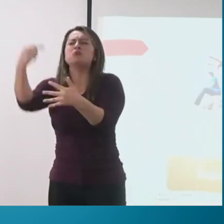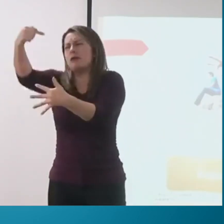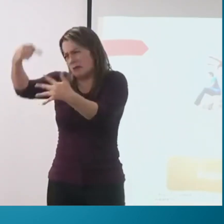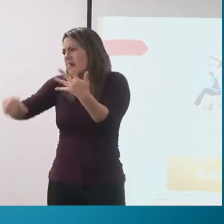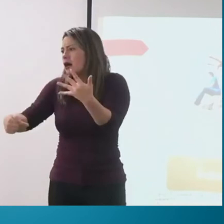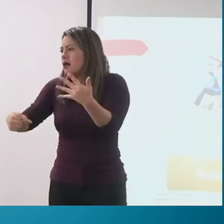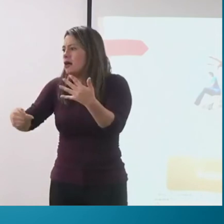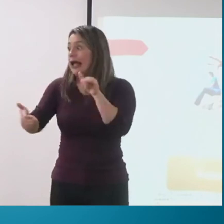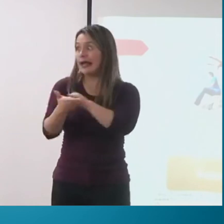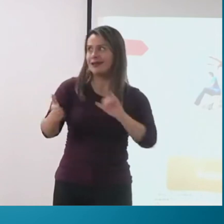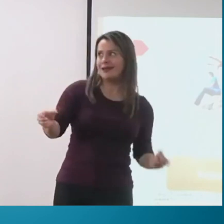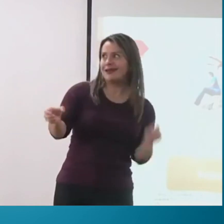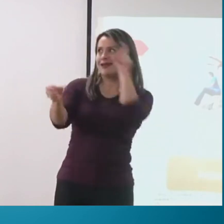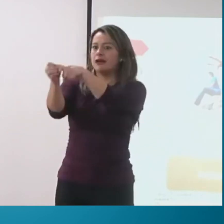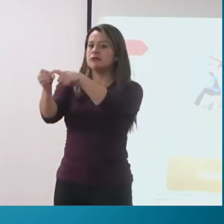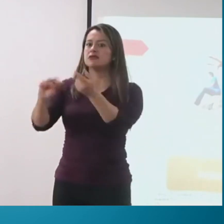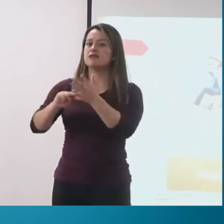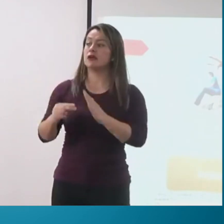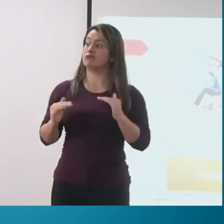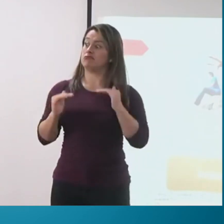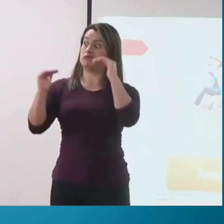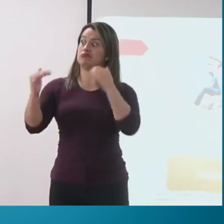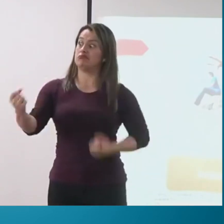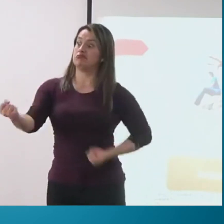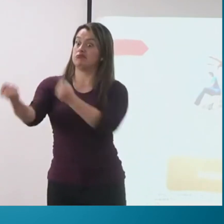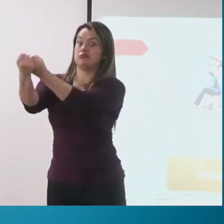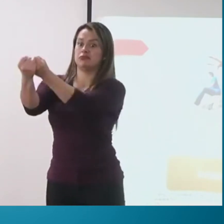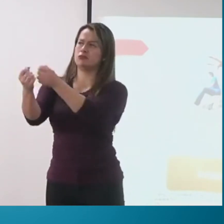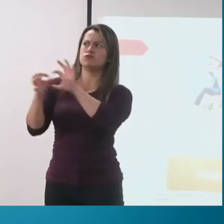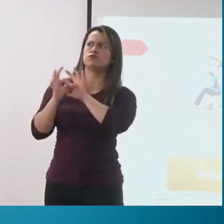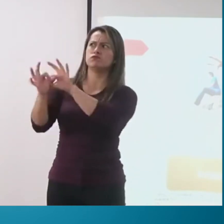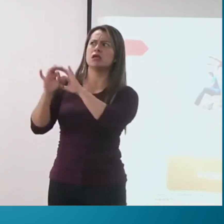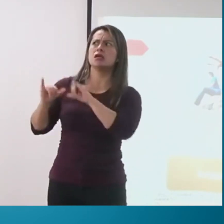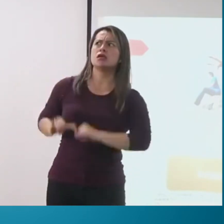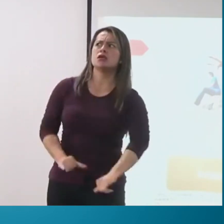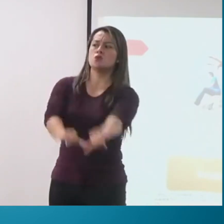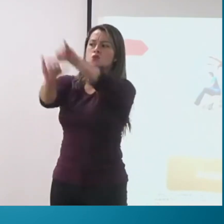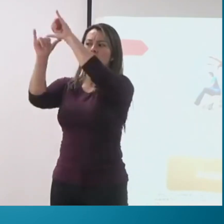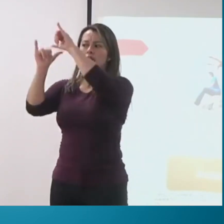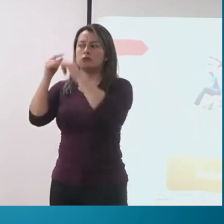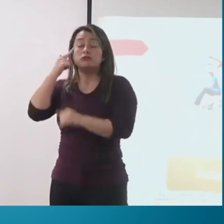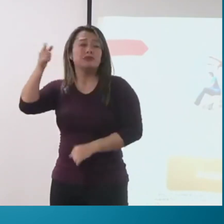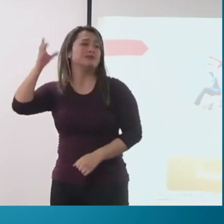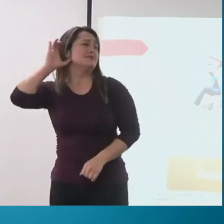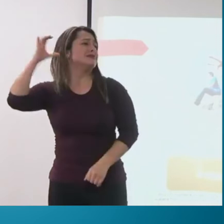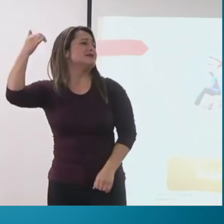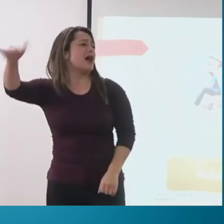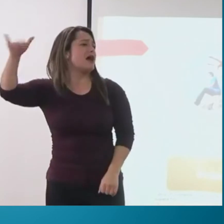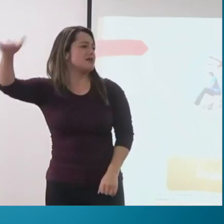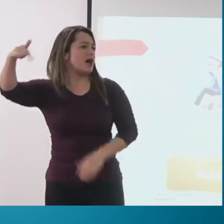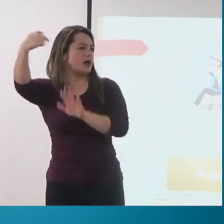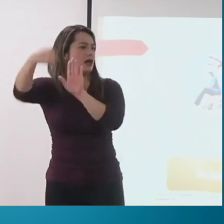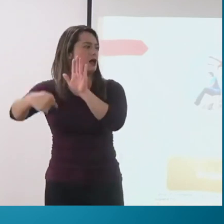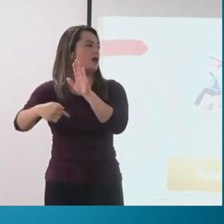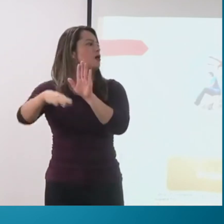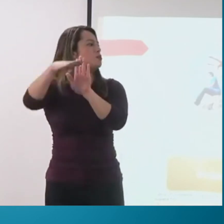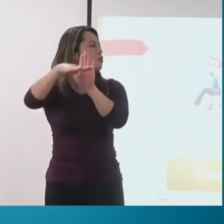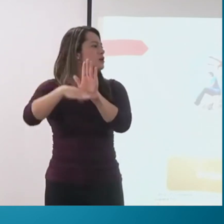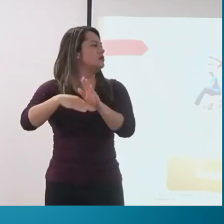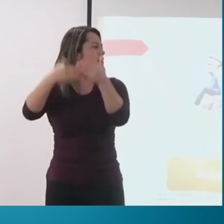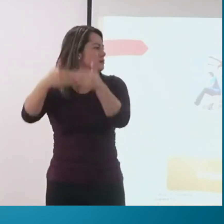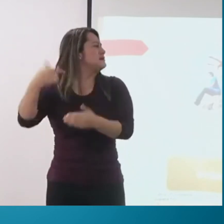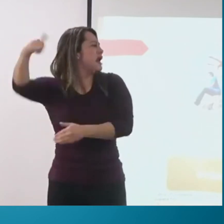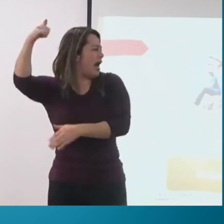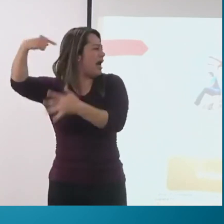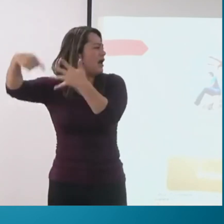temas. Y en la OCDE es claro que nosotros tenemos que migrar a que tengamos más políticas para reincorporar y mantener a las personas, o sea, que nuestra